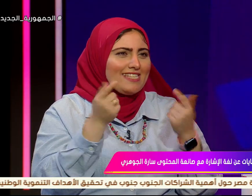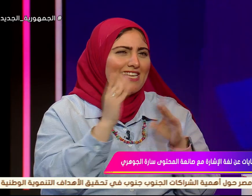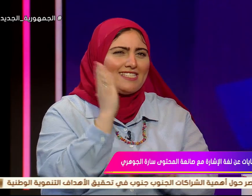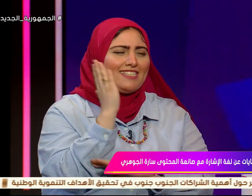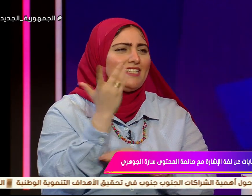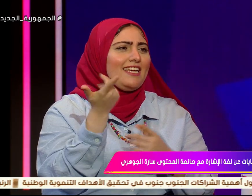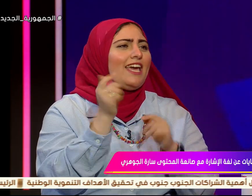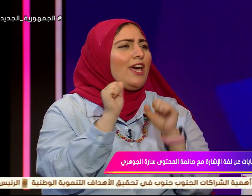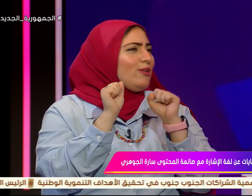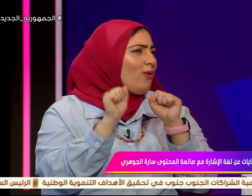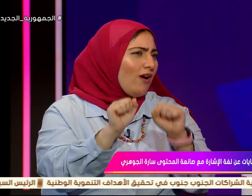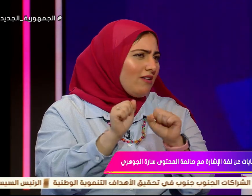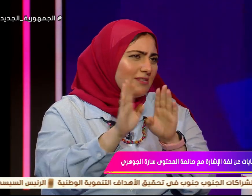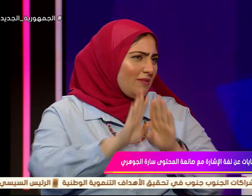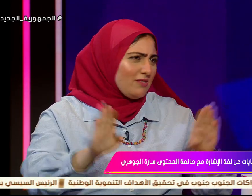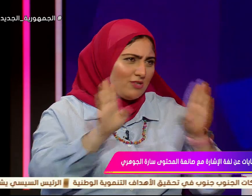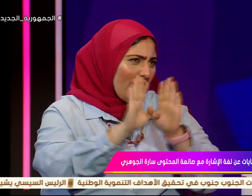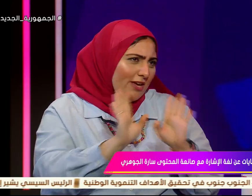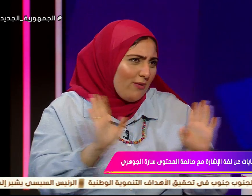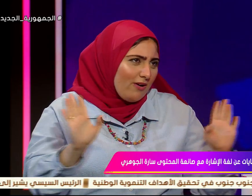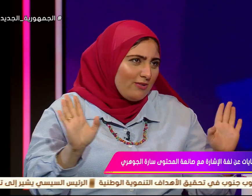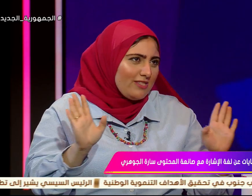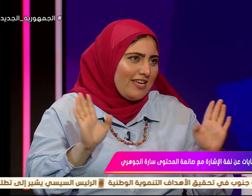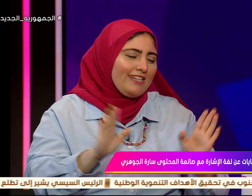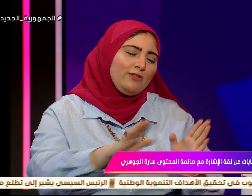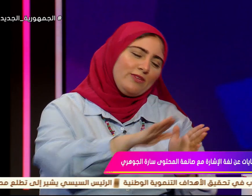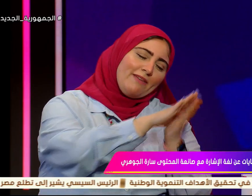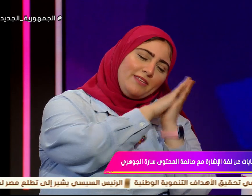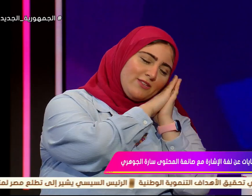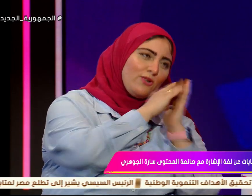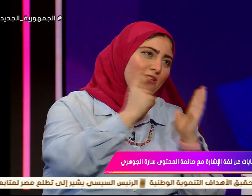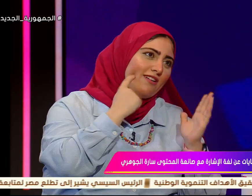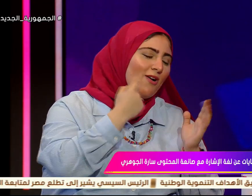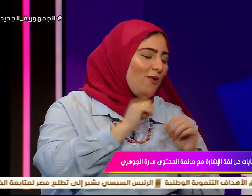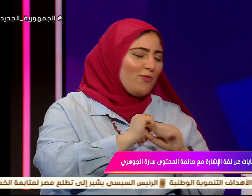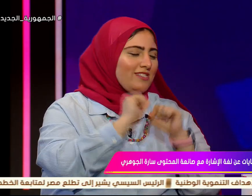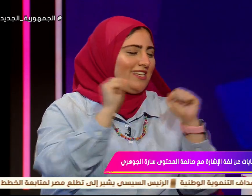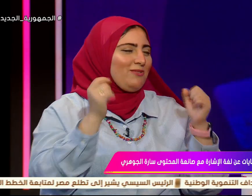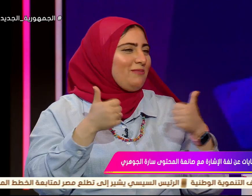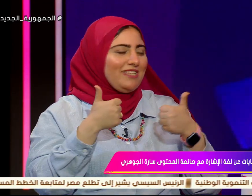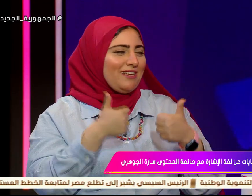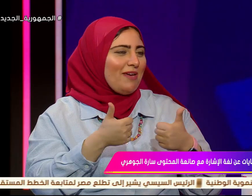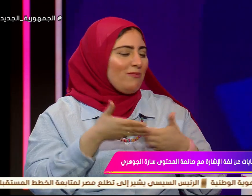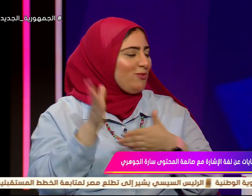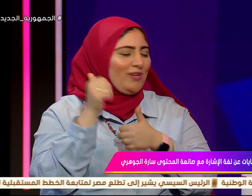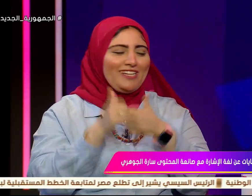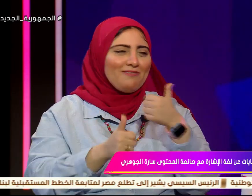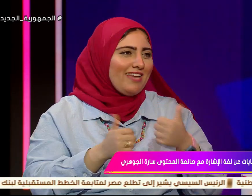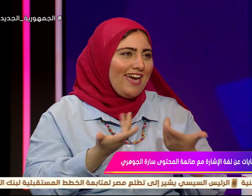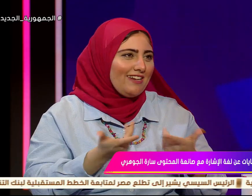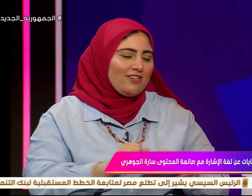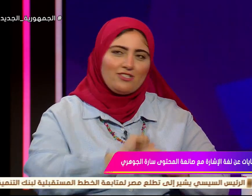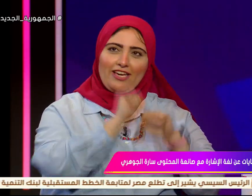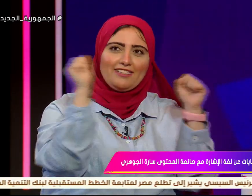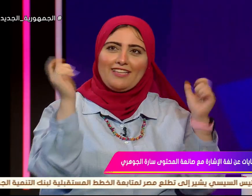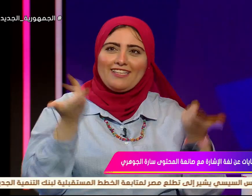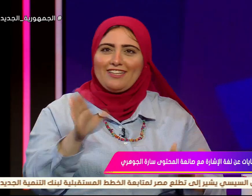اساس ان ان هو خاص بالمسرحيه وخلاص يعني ونامي يا ساره واصحي وتبقي تمام وتروحي الامتحان انا صحيت لقيت